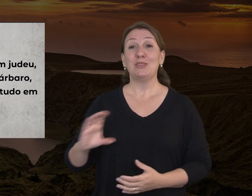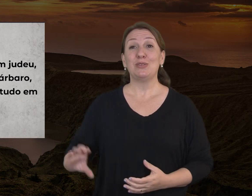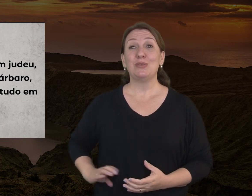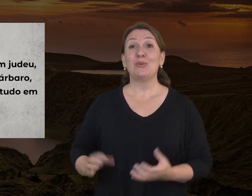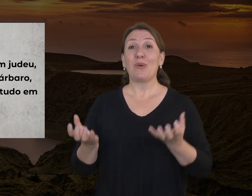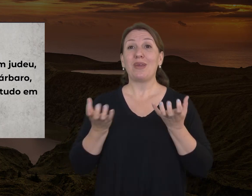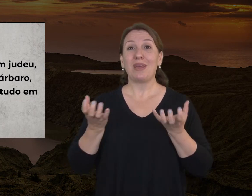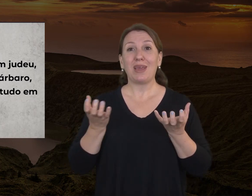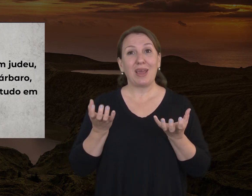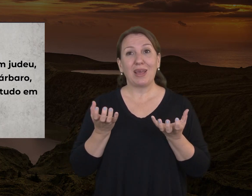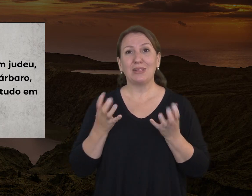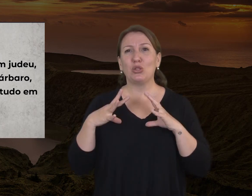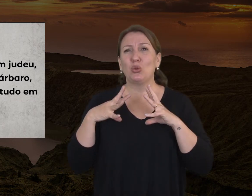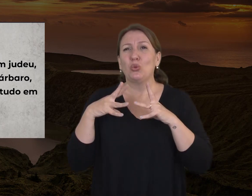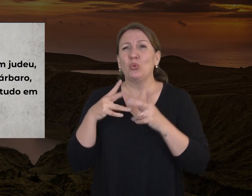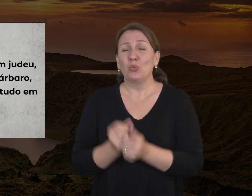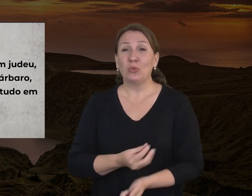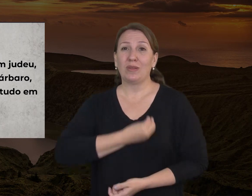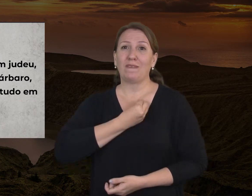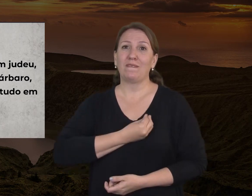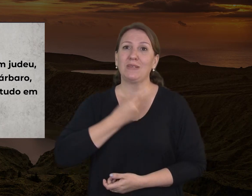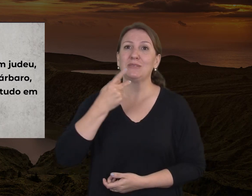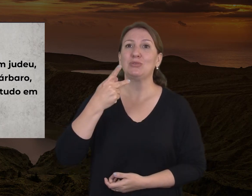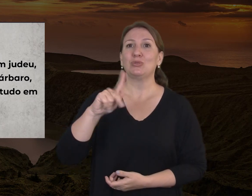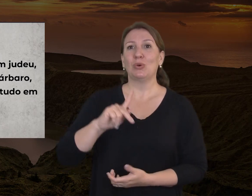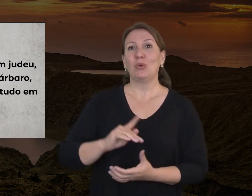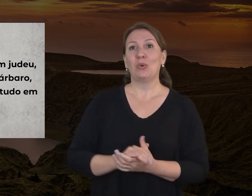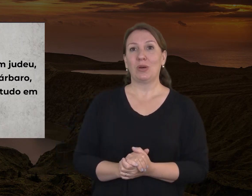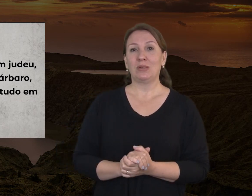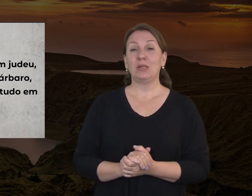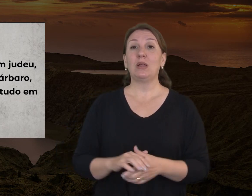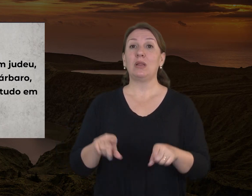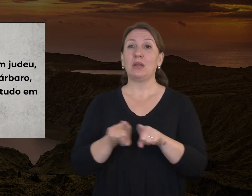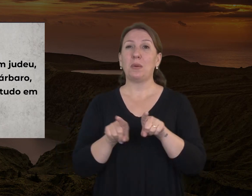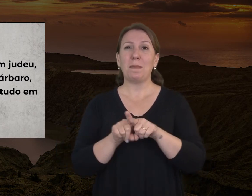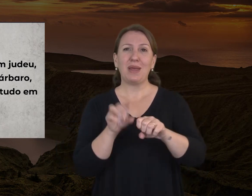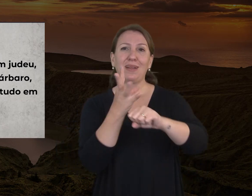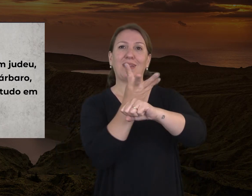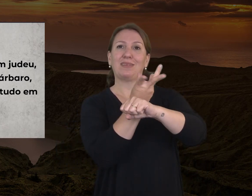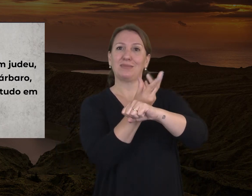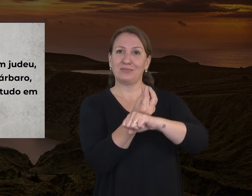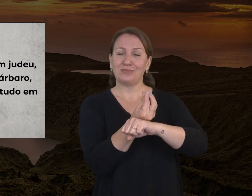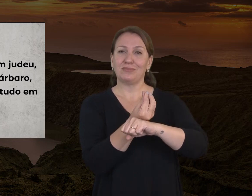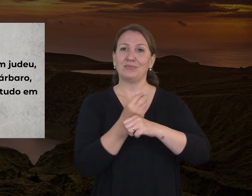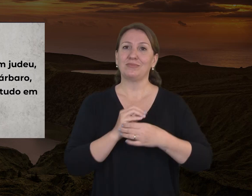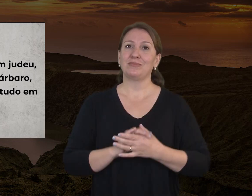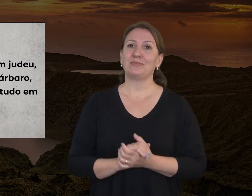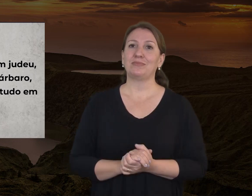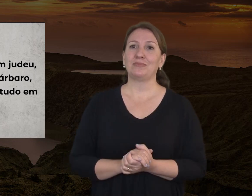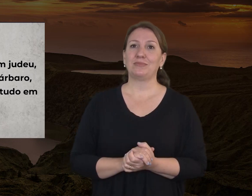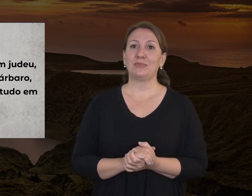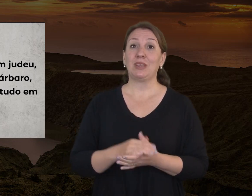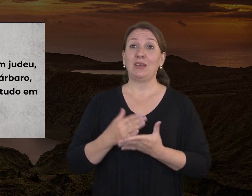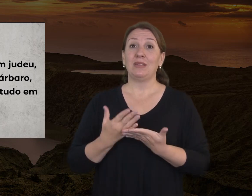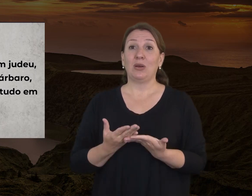quer ser tudo na nova criação. Ele quer ser tudo na igreja. Então, quando Ele se tornar a